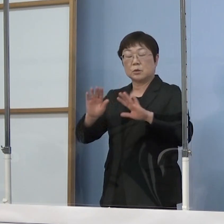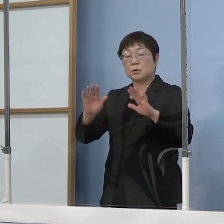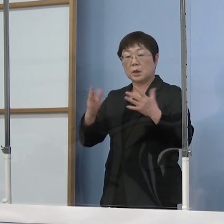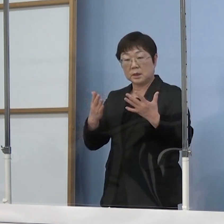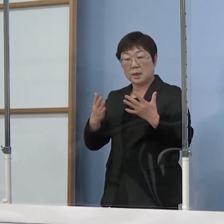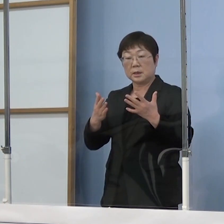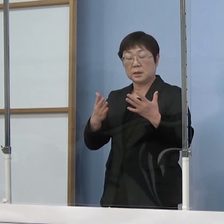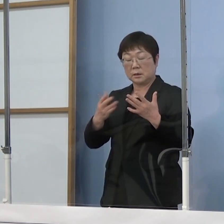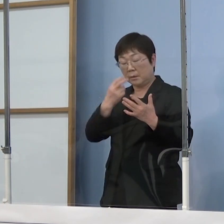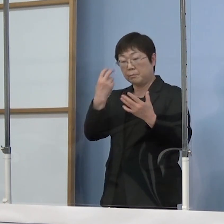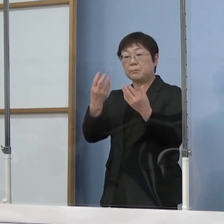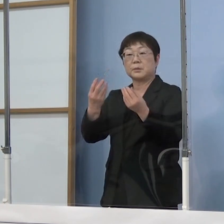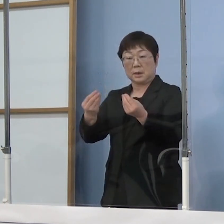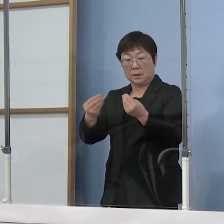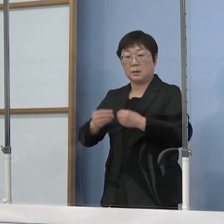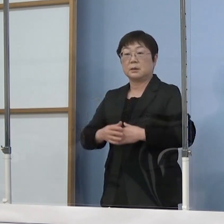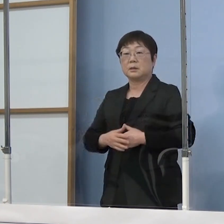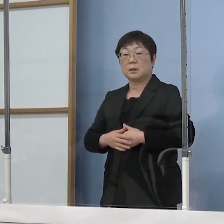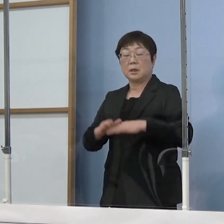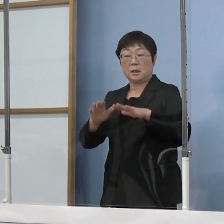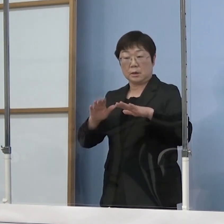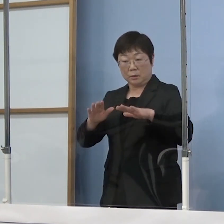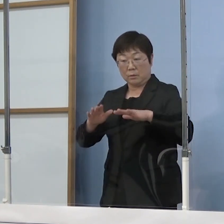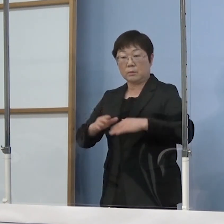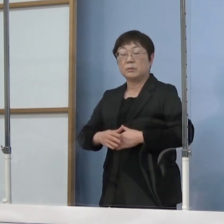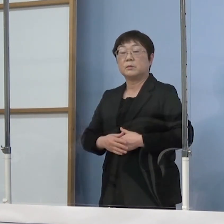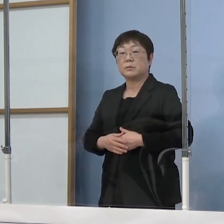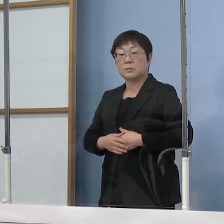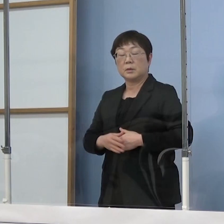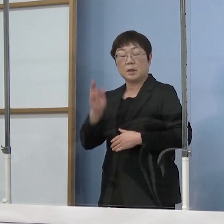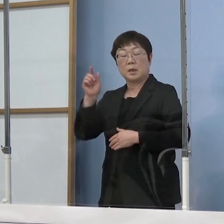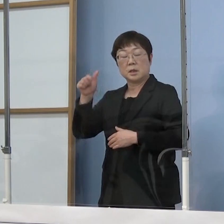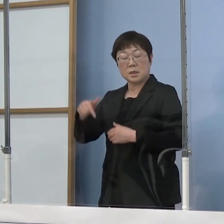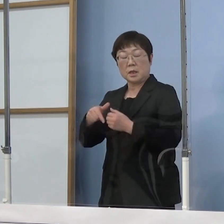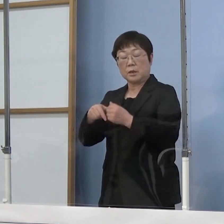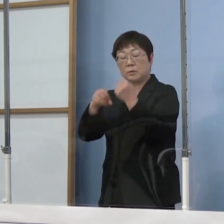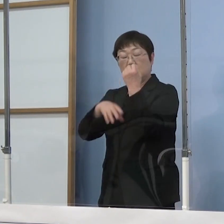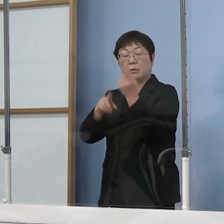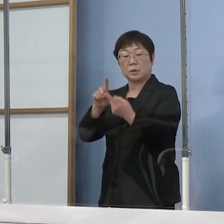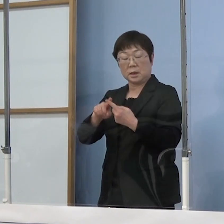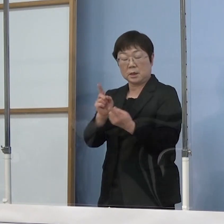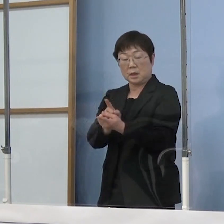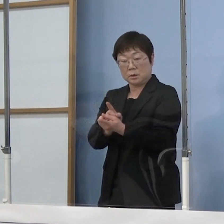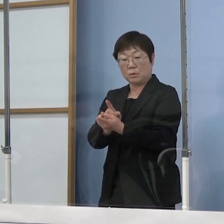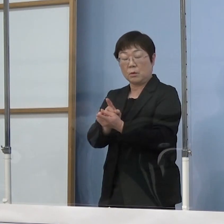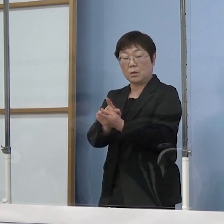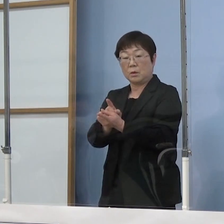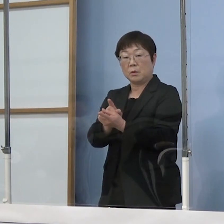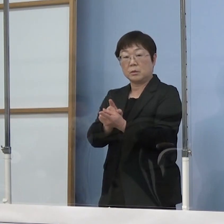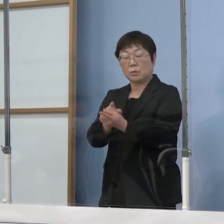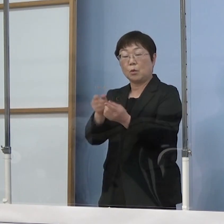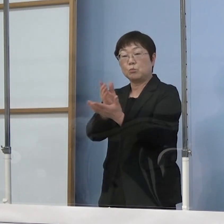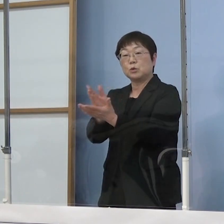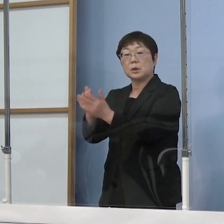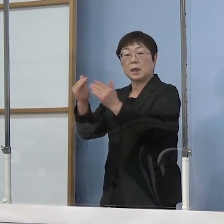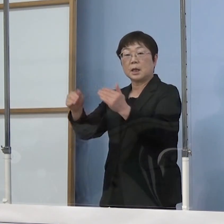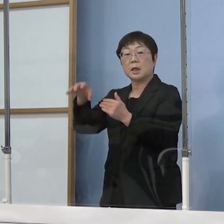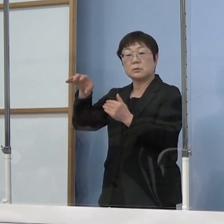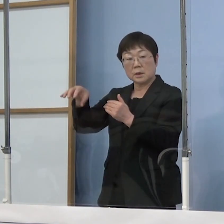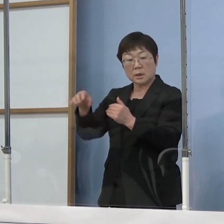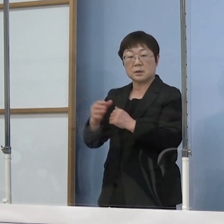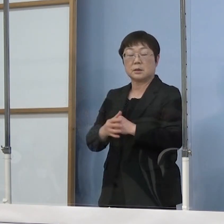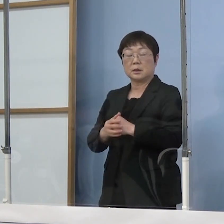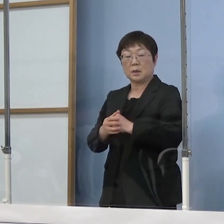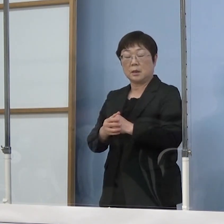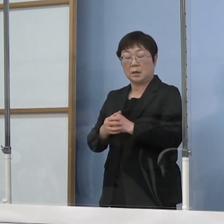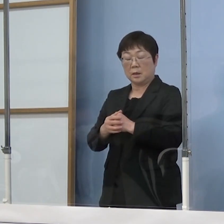かったということと、今日の実は政府基本的対処事項分科会の中でもそうしたいわゆ